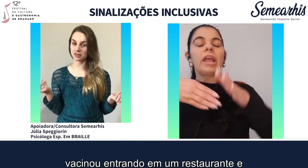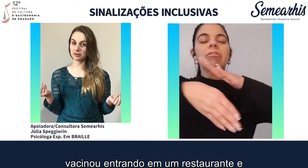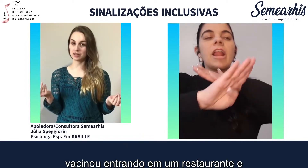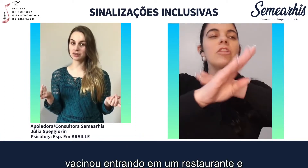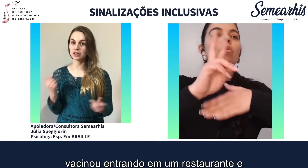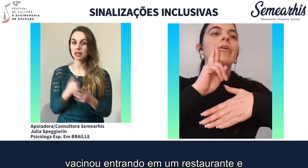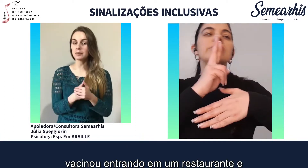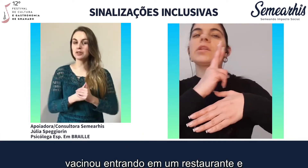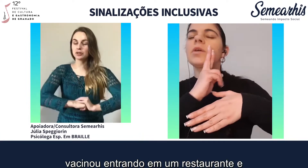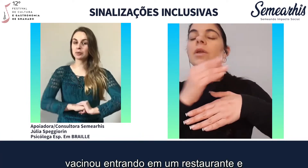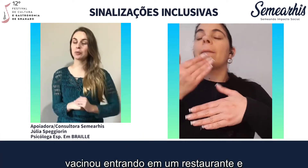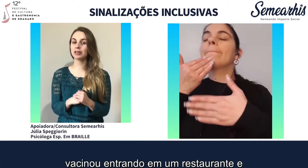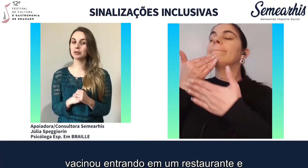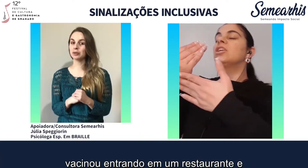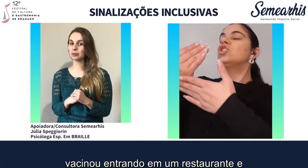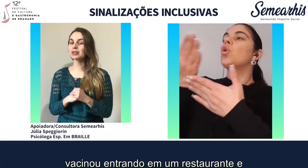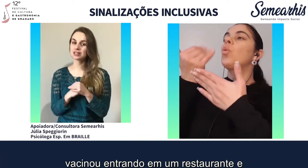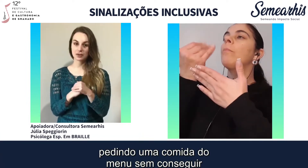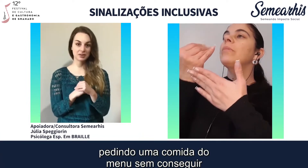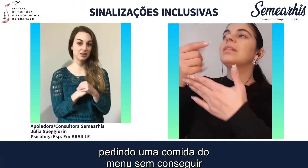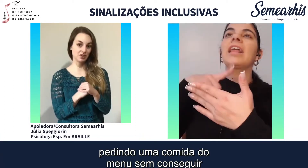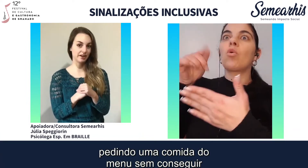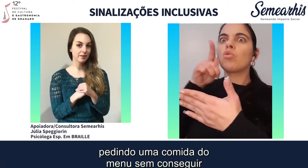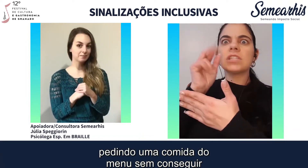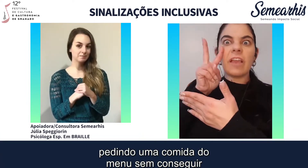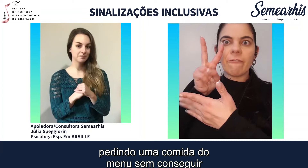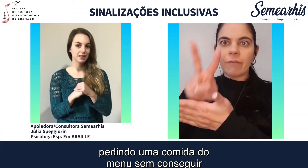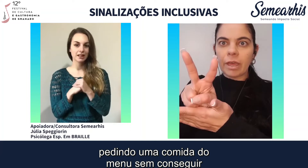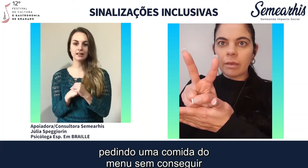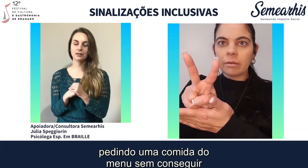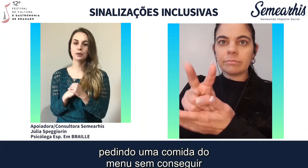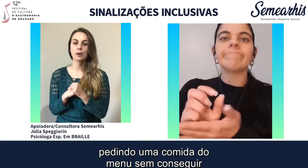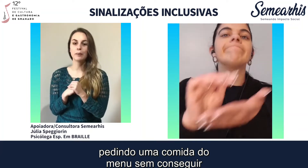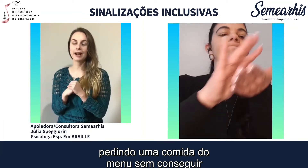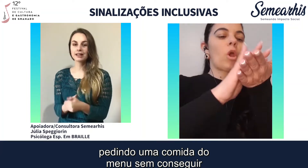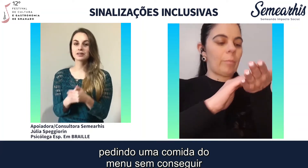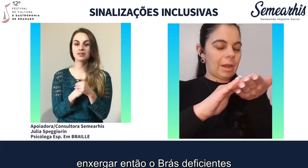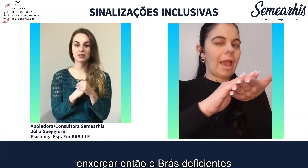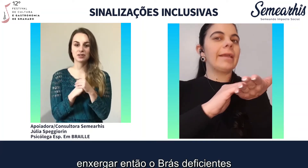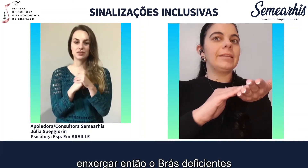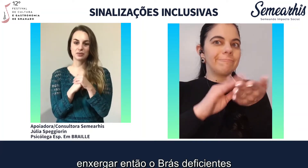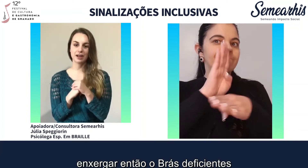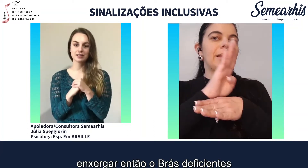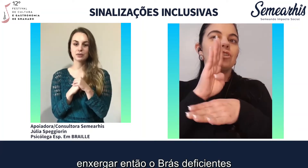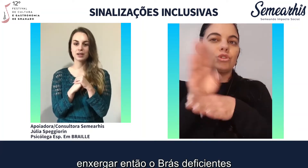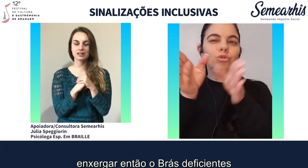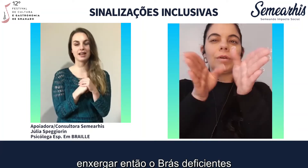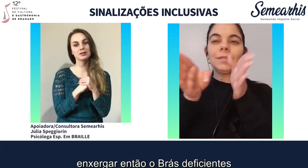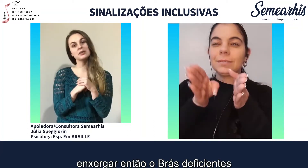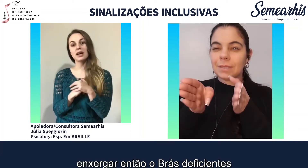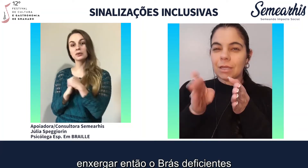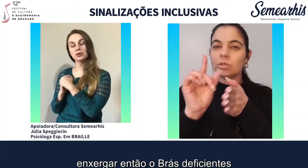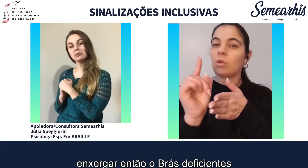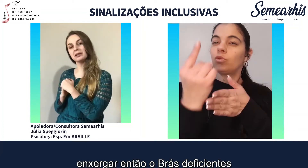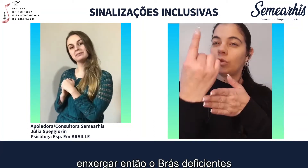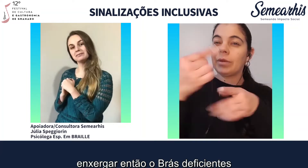entrando em um restaurante e pedindo uma comida do menu sem conseguir enxergar? Então, o Braille dá aos deficientes visuais o acesso